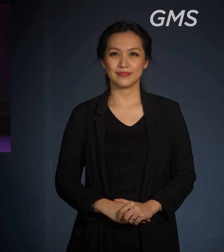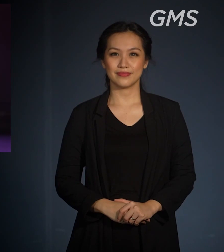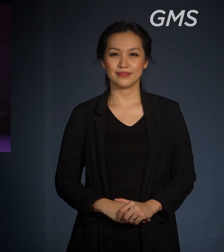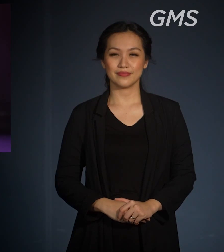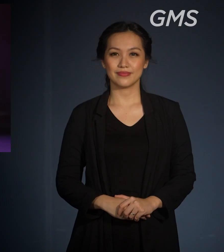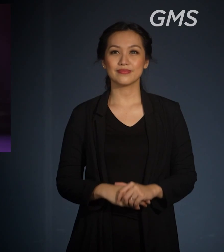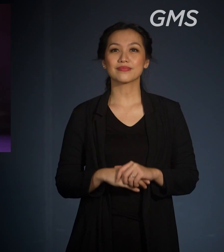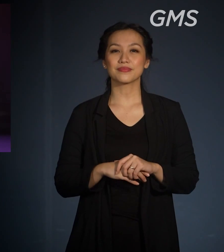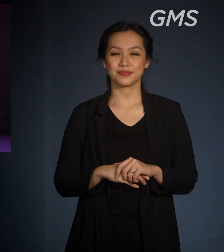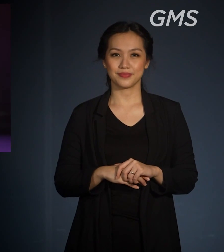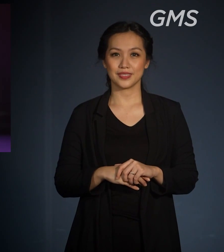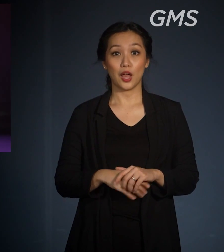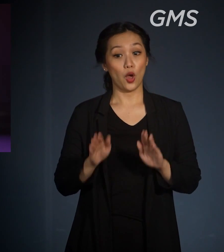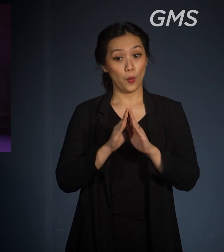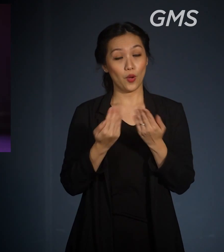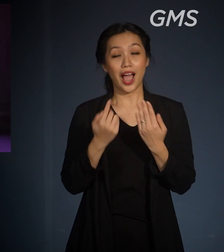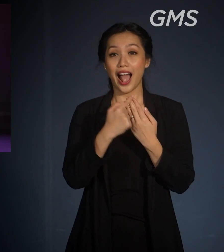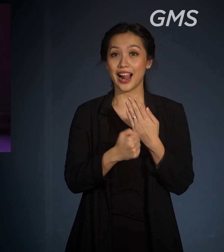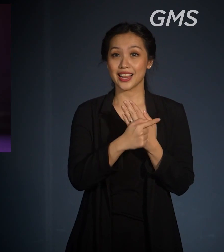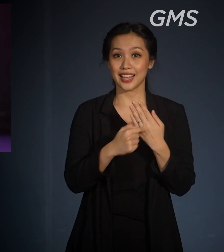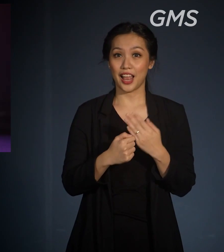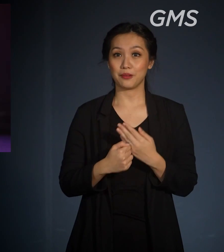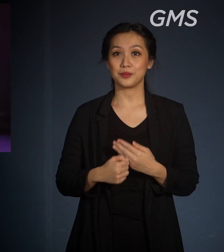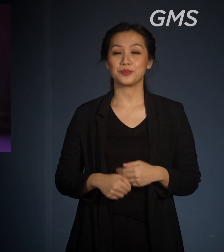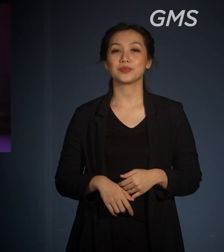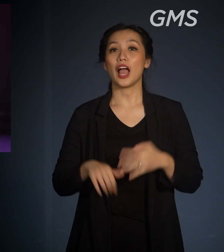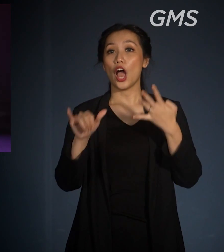sampai ayat yang kedua. Yohanes 15,